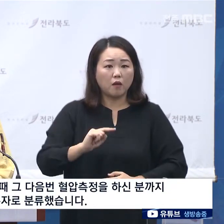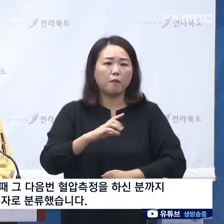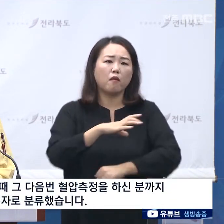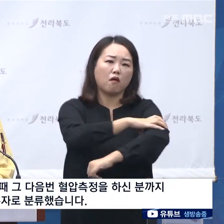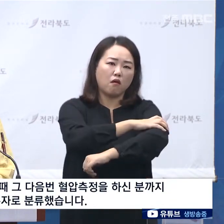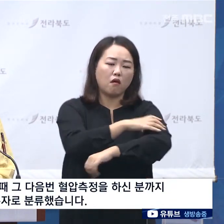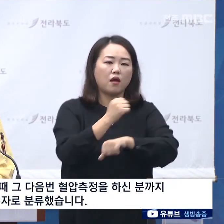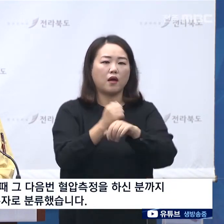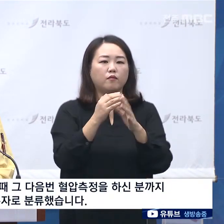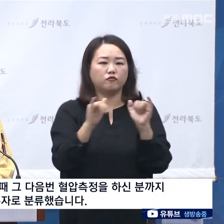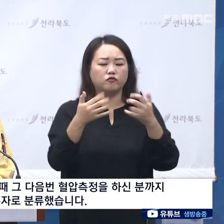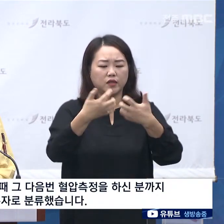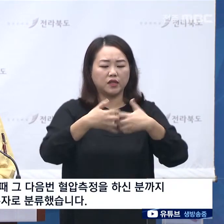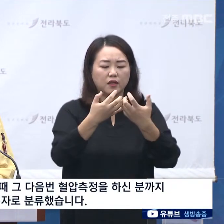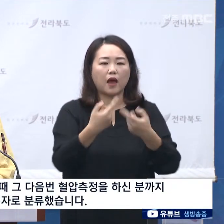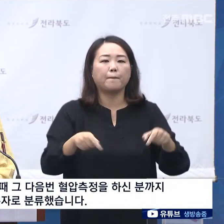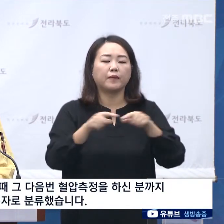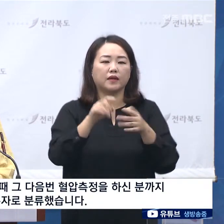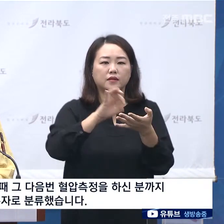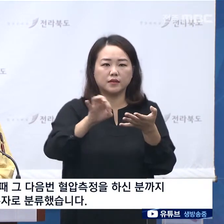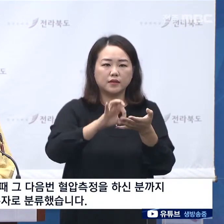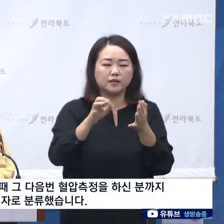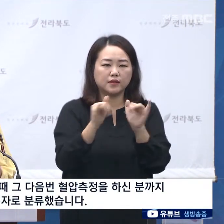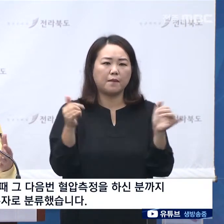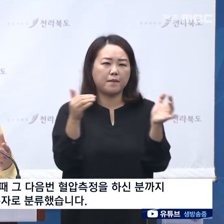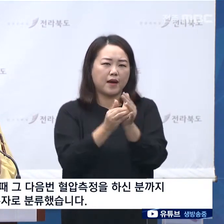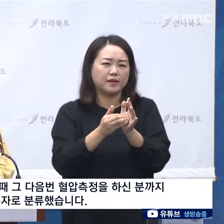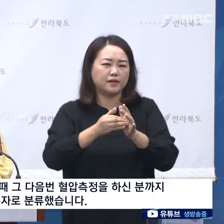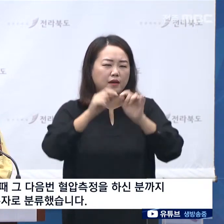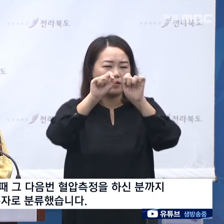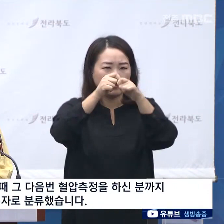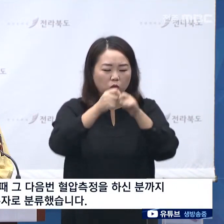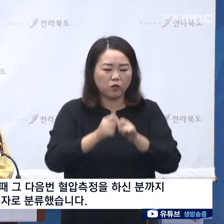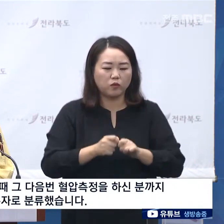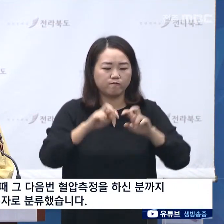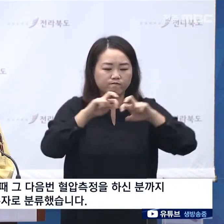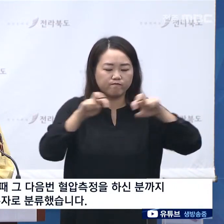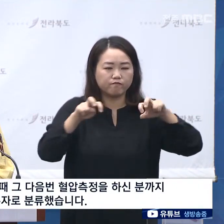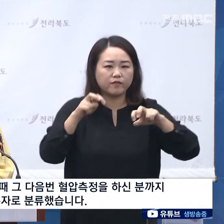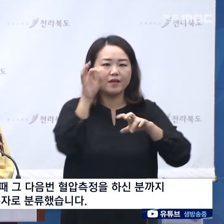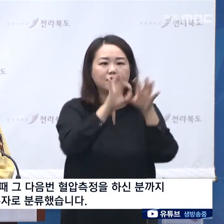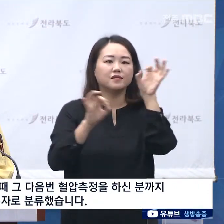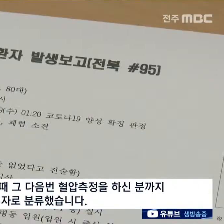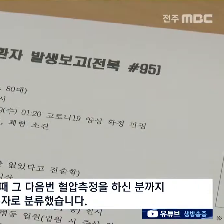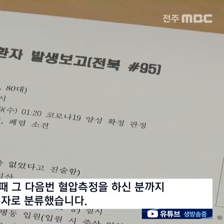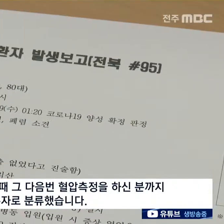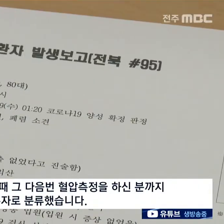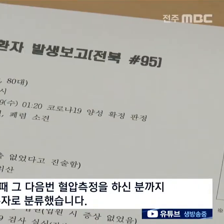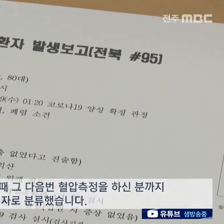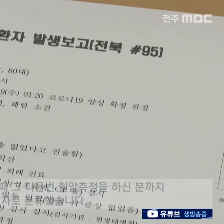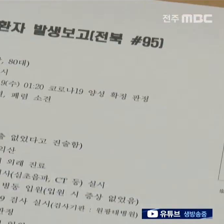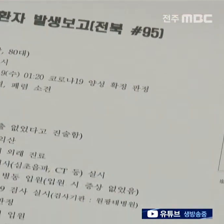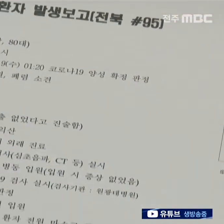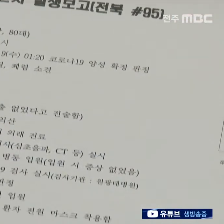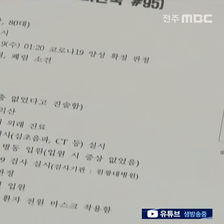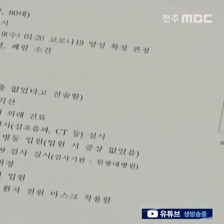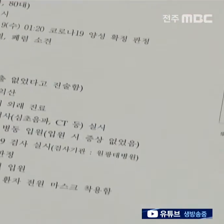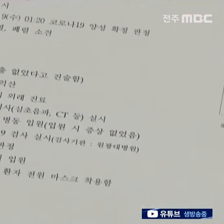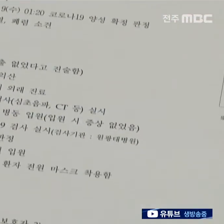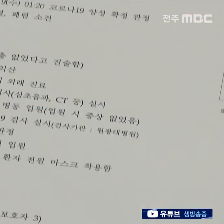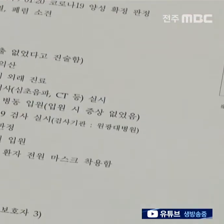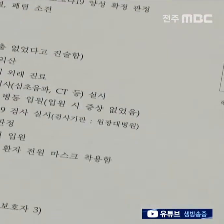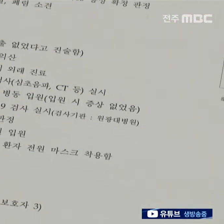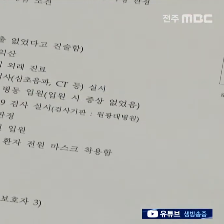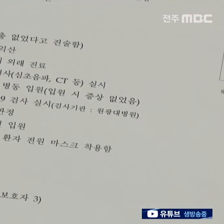그런 분들 깔 적극적으로 최대한 놀게 에서 접속자를 잡았던 95번 확진 자는